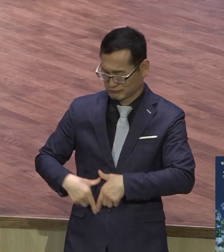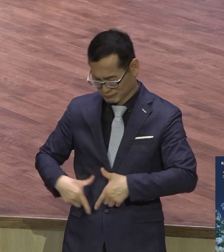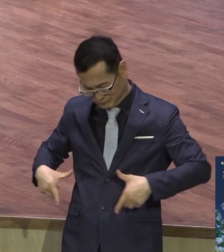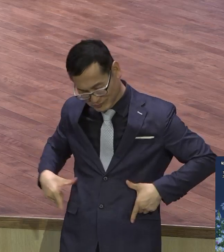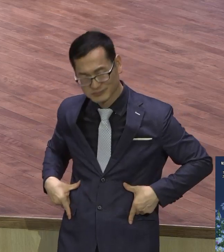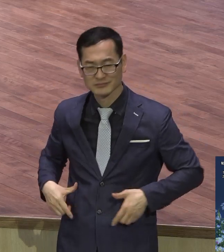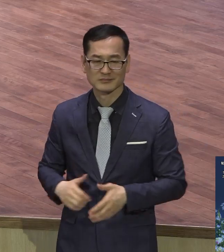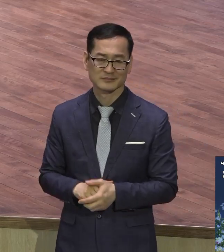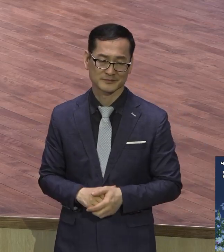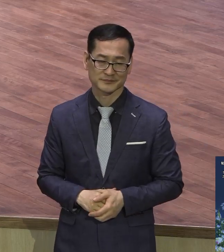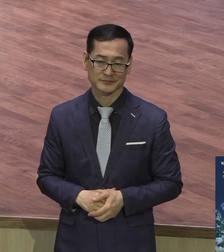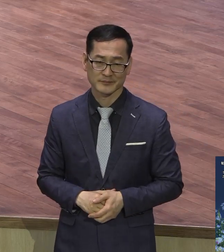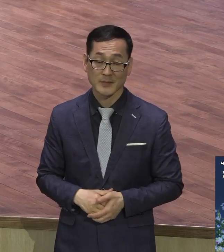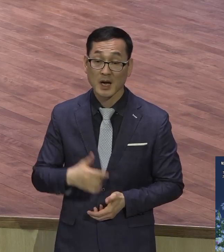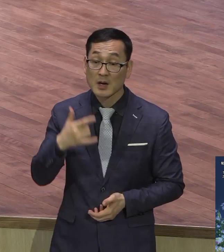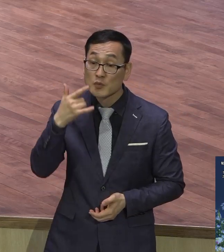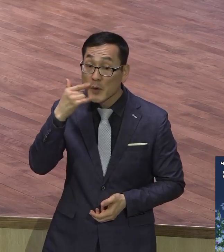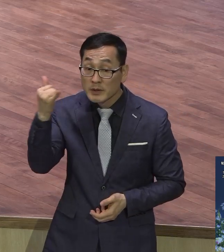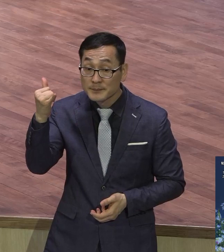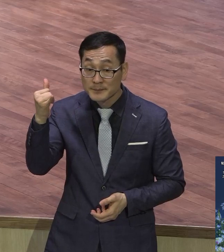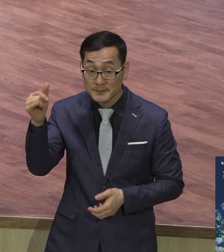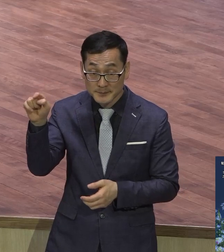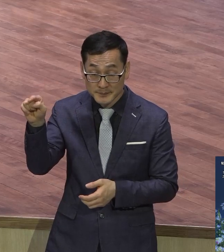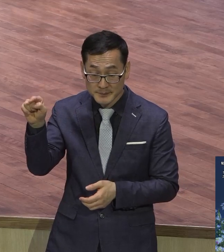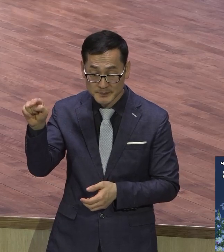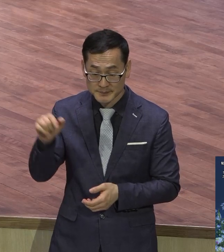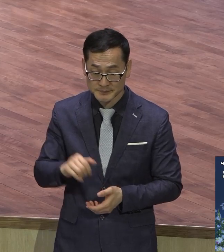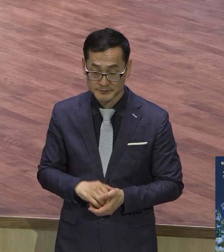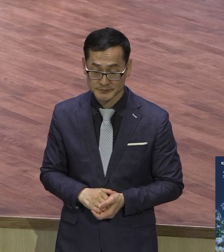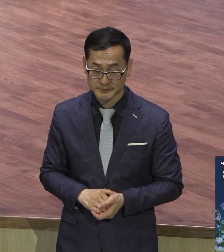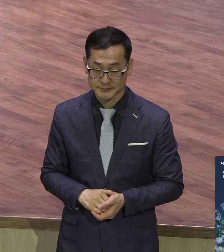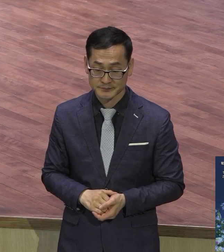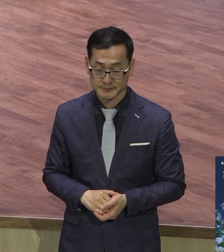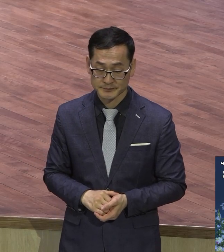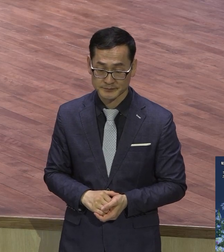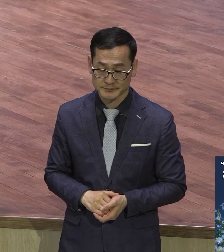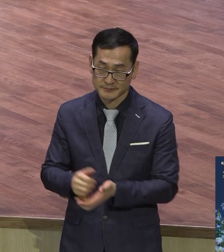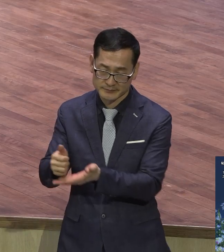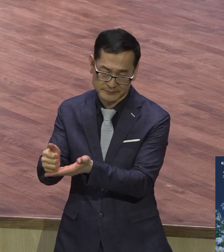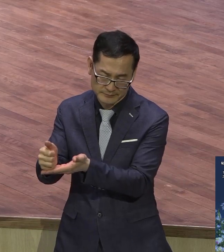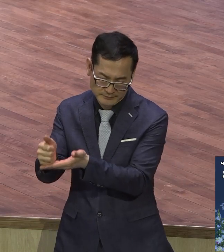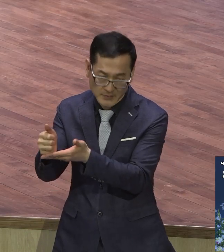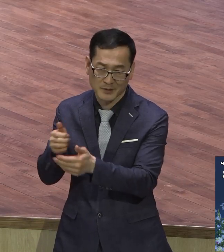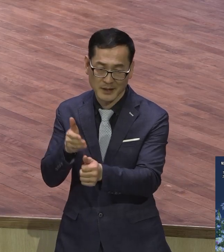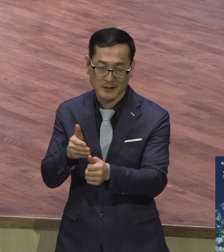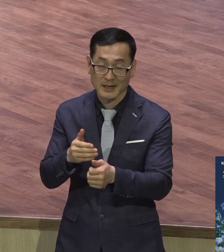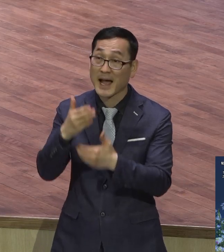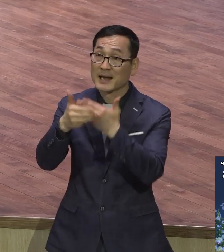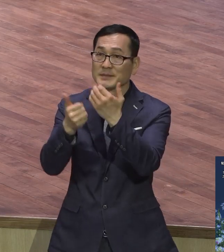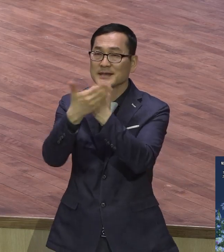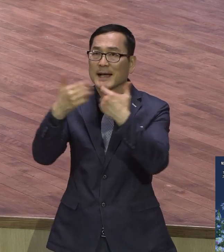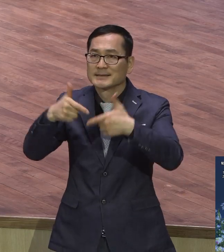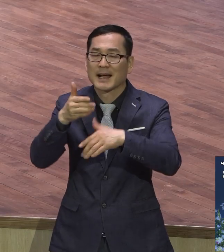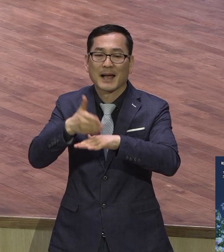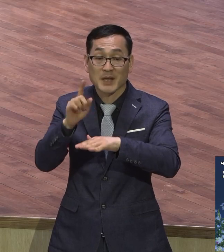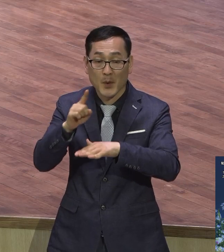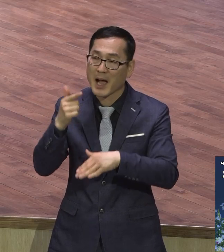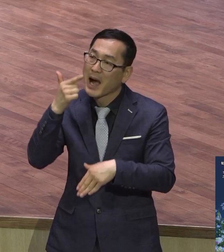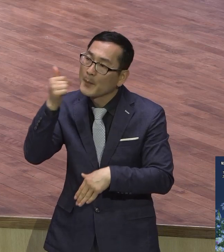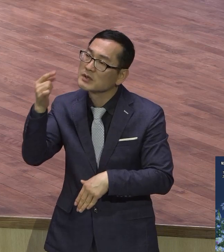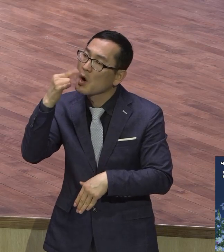부모님에 대해서 특별히 여러분들이 그걸 아셔야 돼요. 저는 늘 하나님의 은혜 감사한 게 저희 아버지